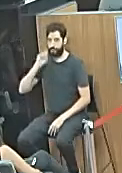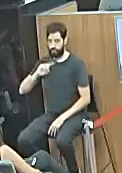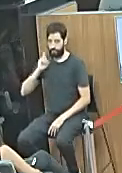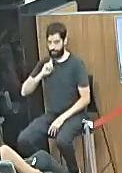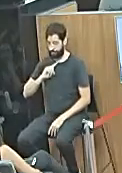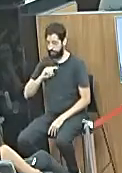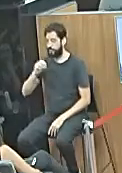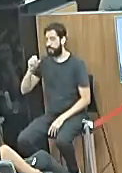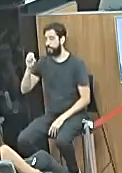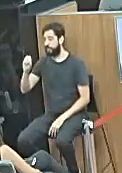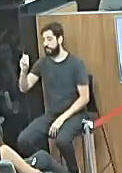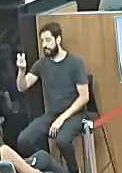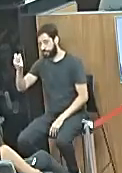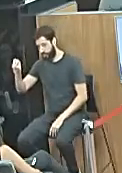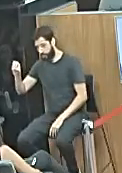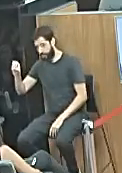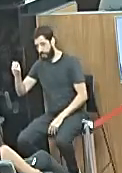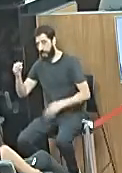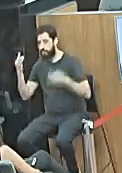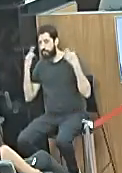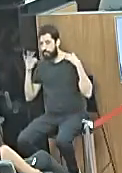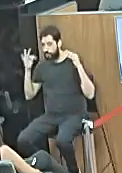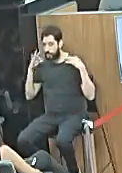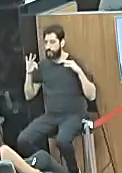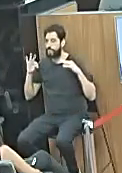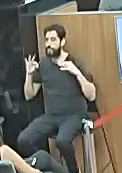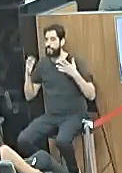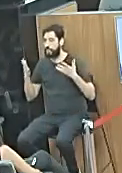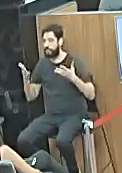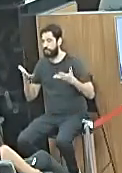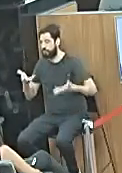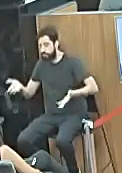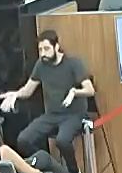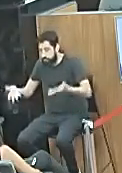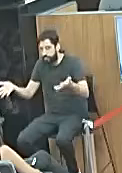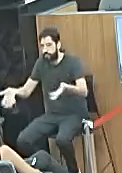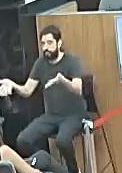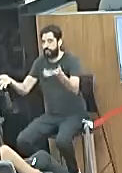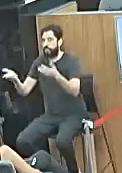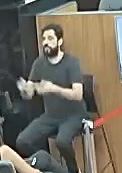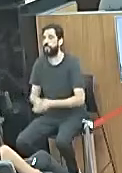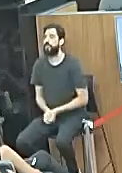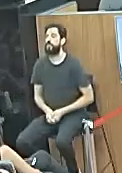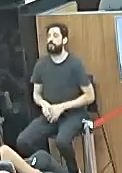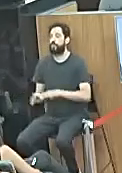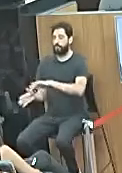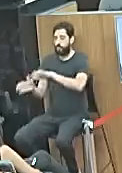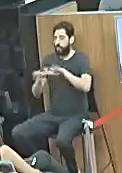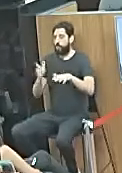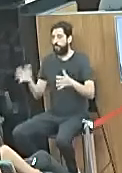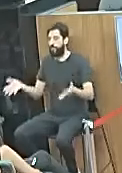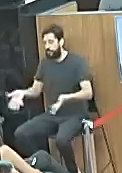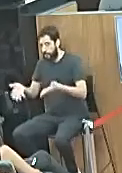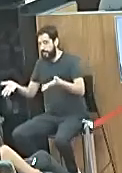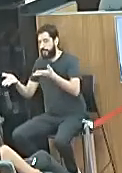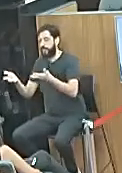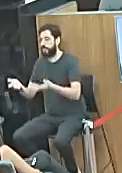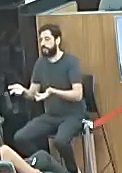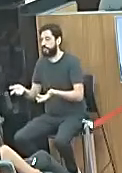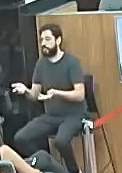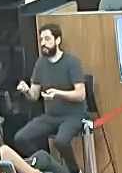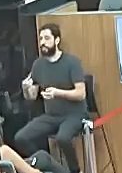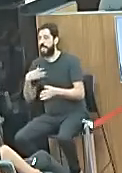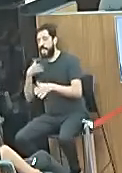turismo e turismo competitivo 0 56 fomento e democratização e acesso à cultura